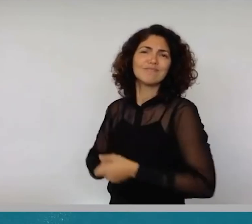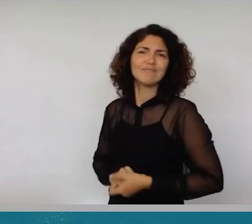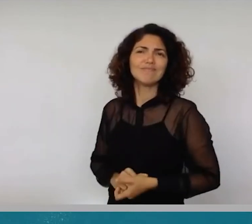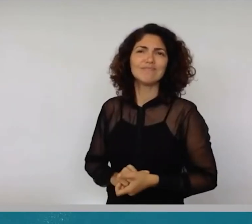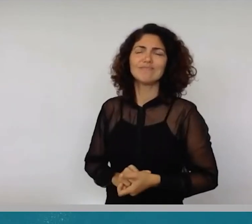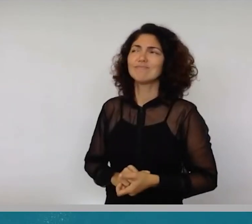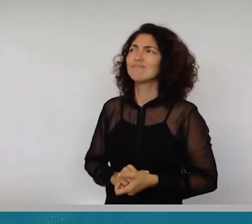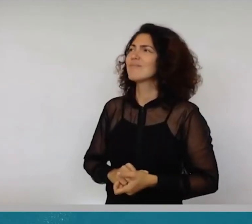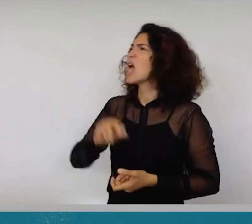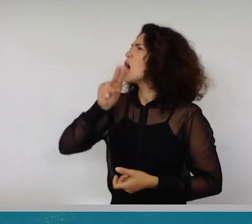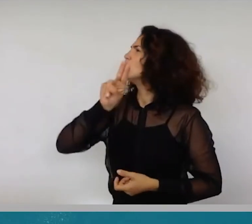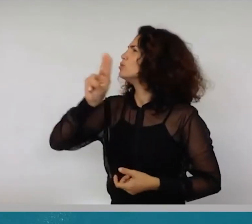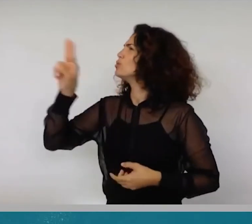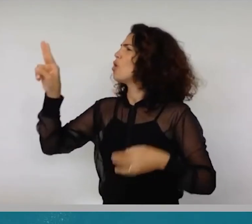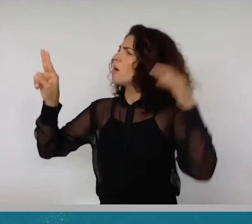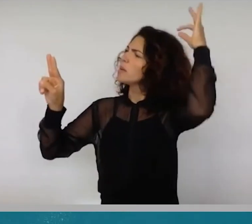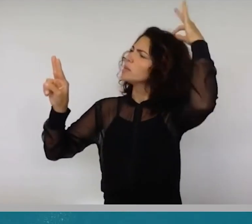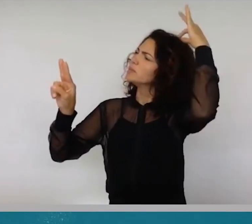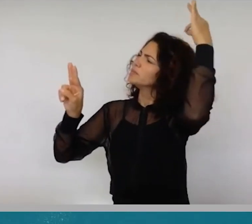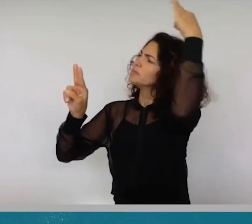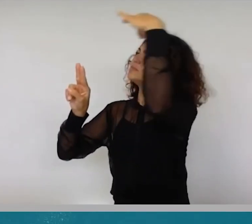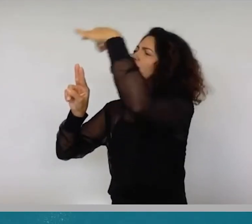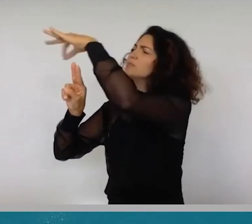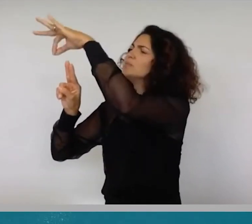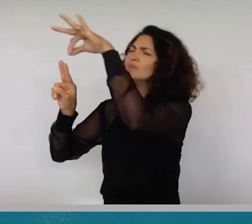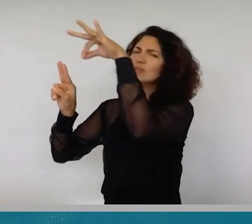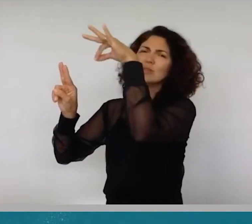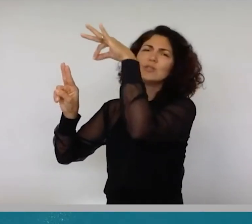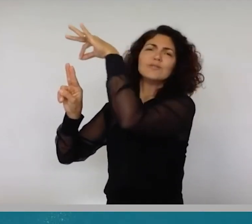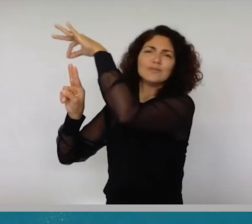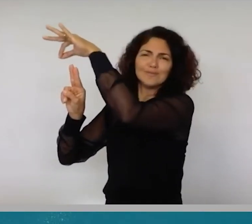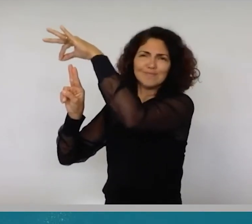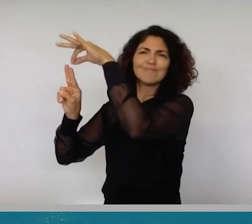Santificado seja o teu nome.